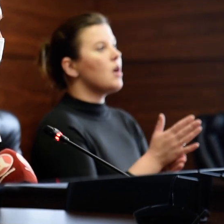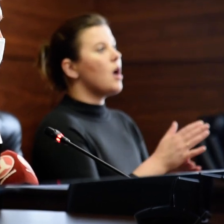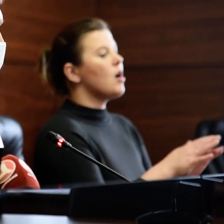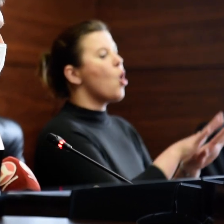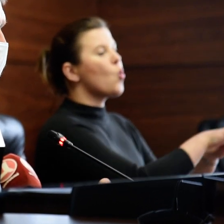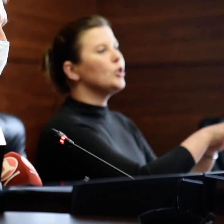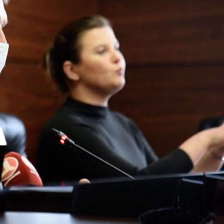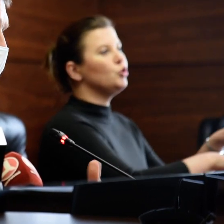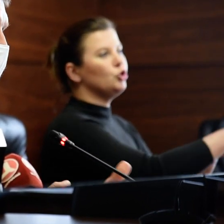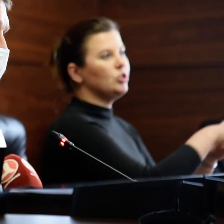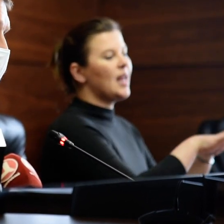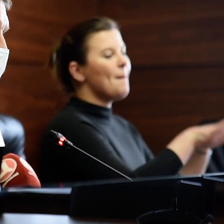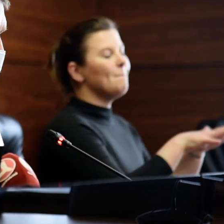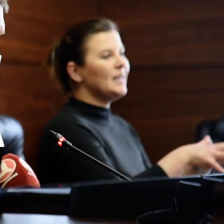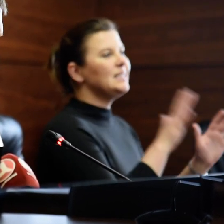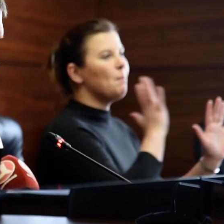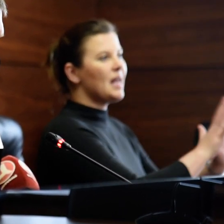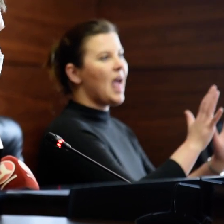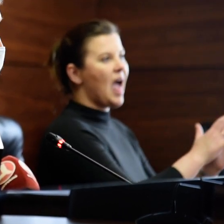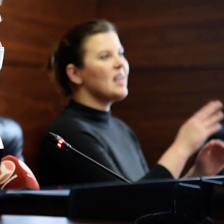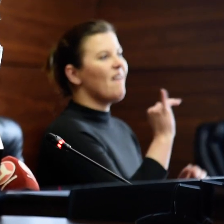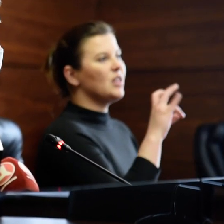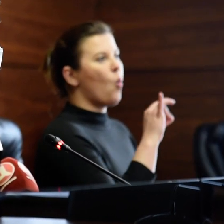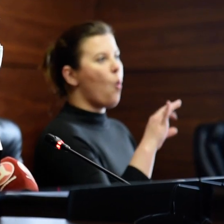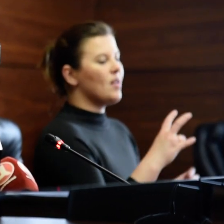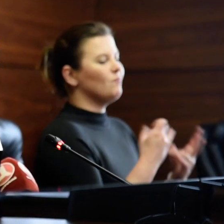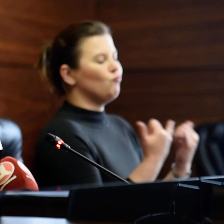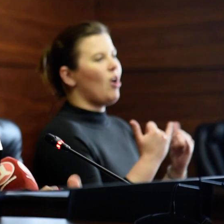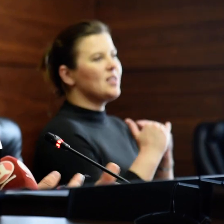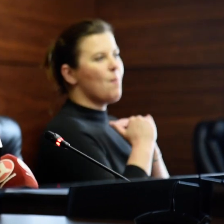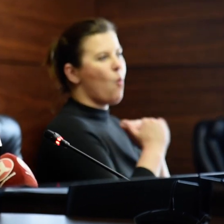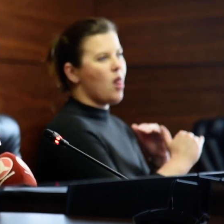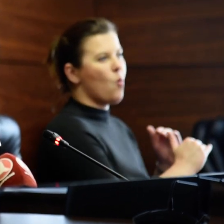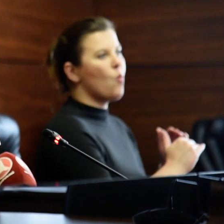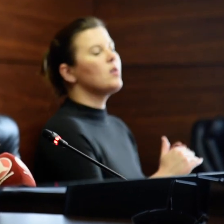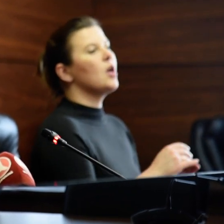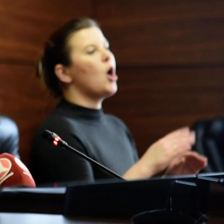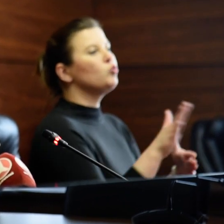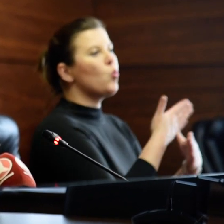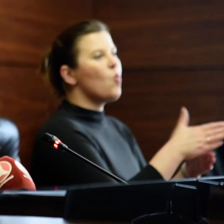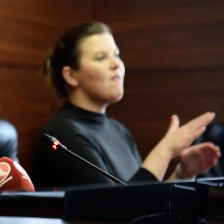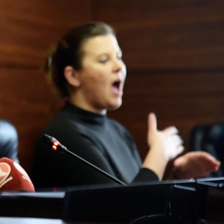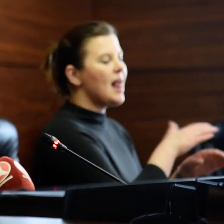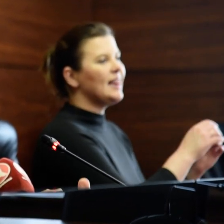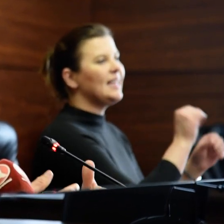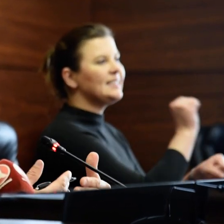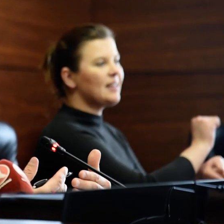розміщення місць зберігання відходів, так званих сучасних полігонів, сортувальних станцій і